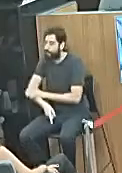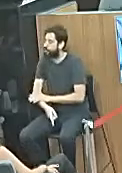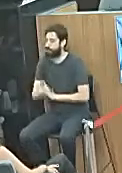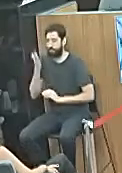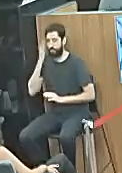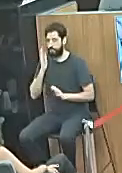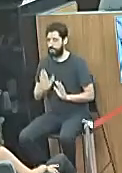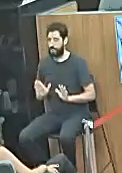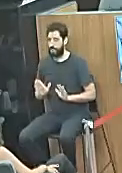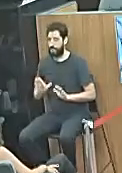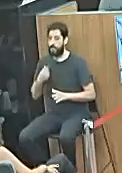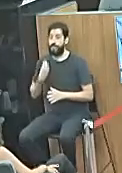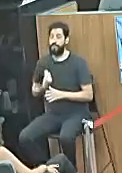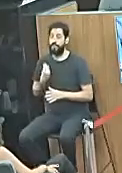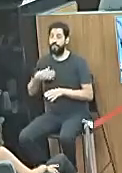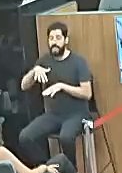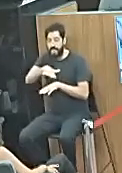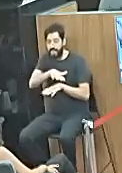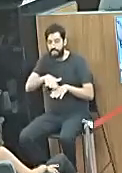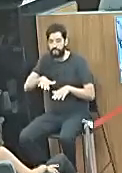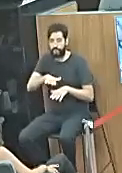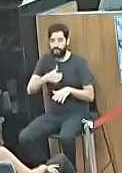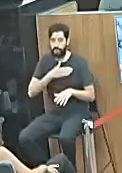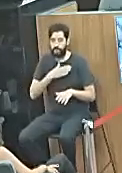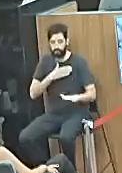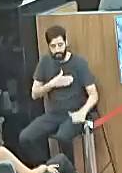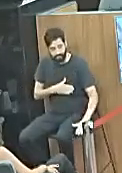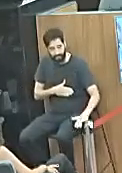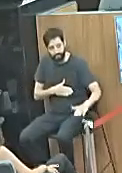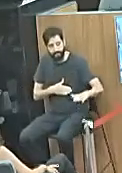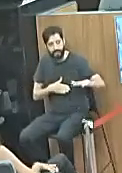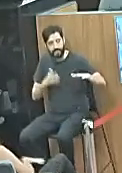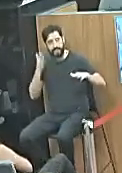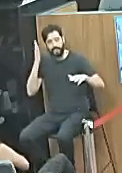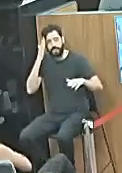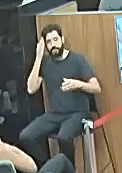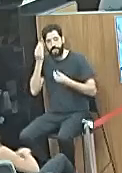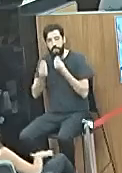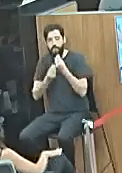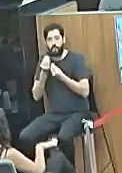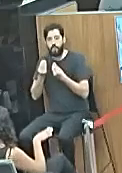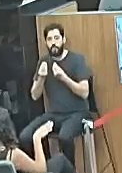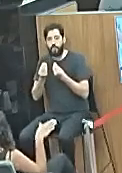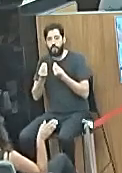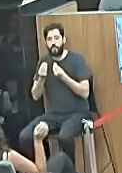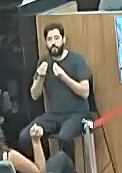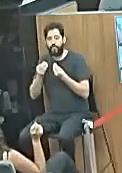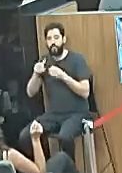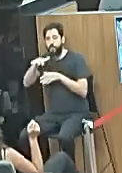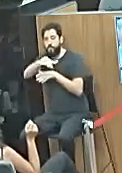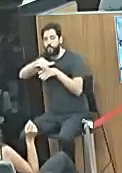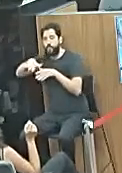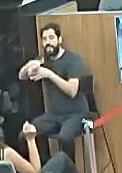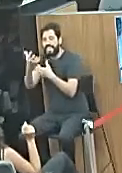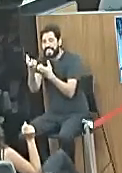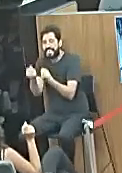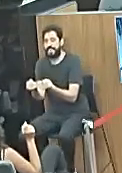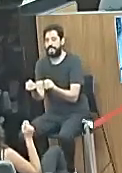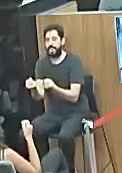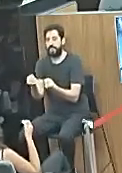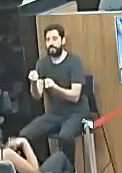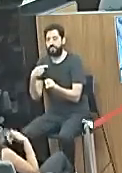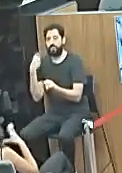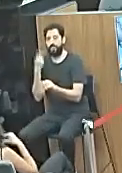região que a gente vive desde pequeno aprendeu a lidar com um convívio com a seca que nós que vivemos no